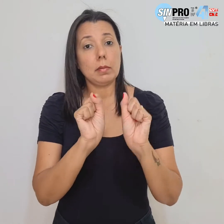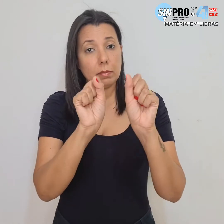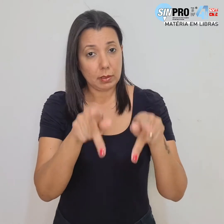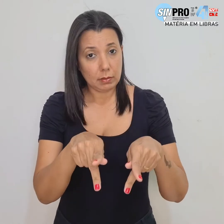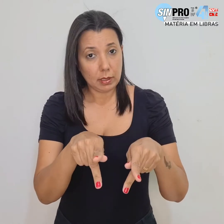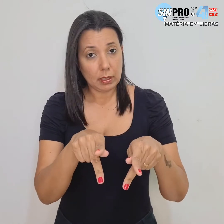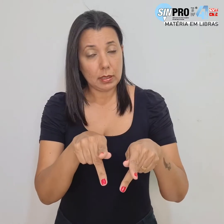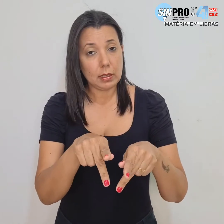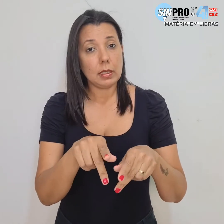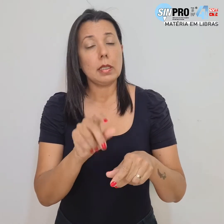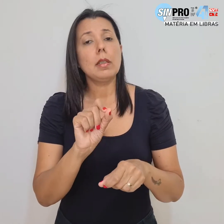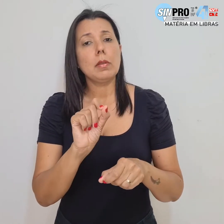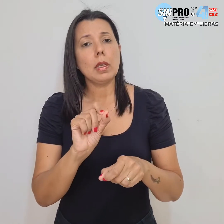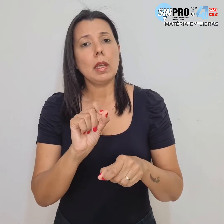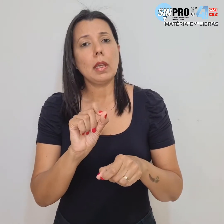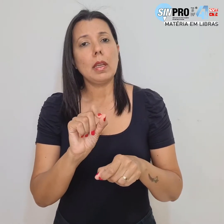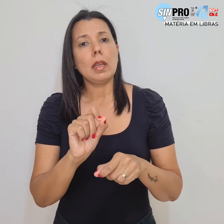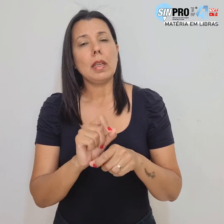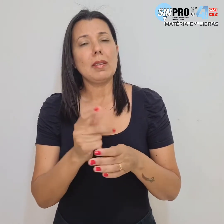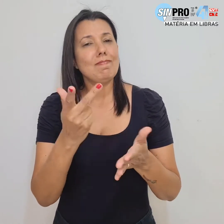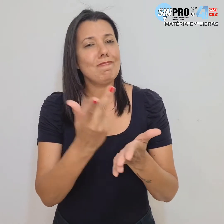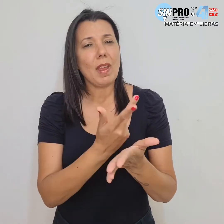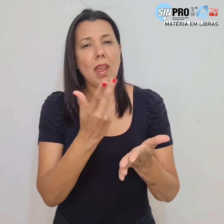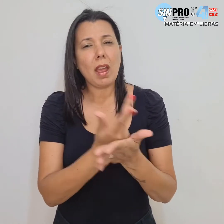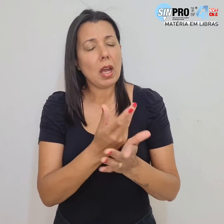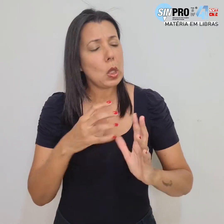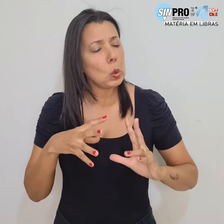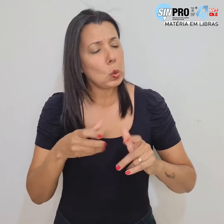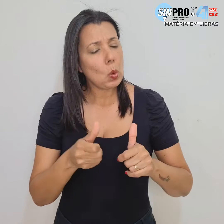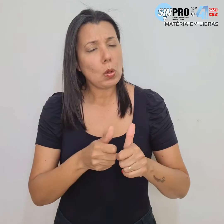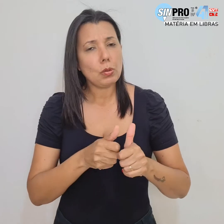que afeta perversamente todos os trabalhadores